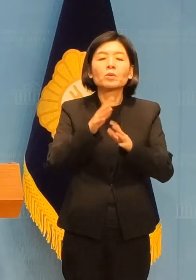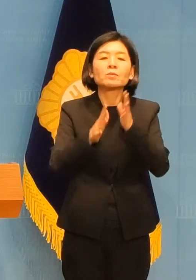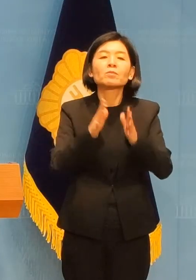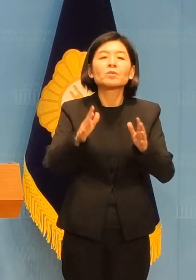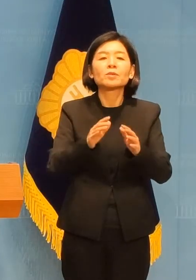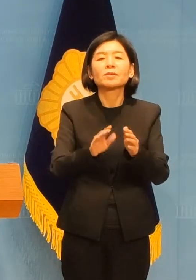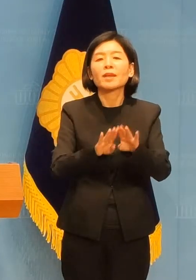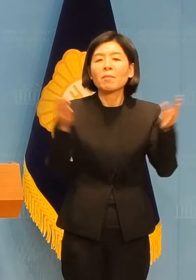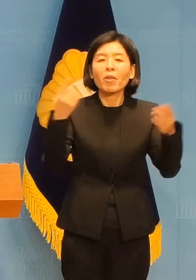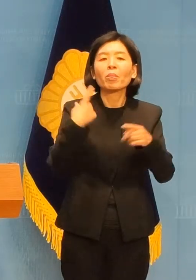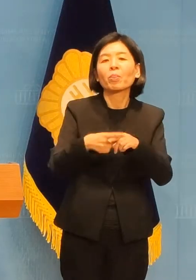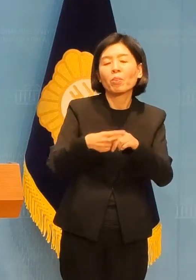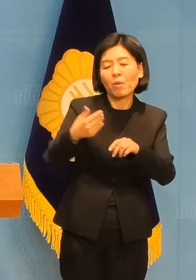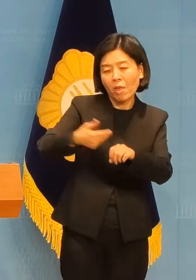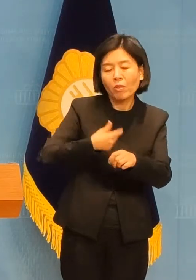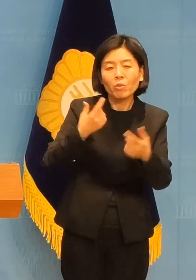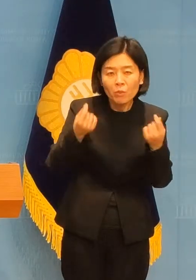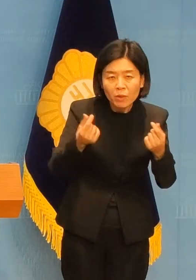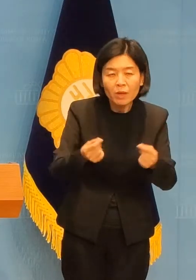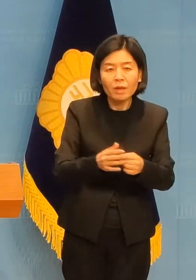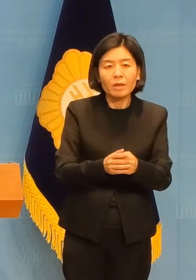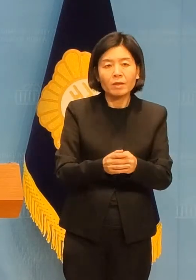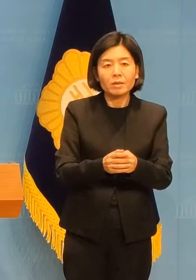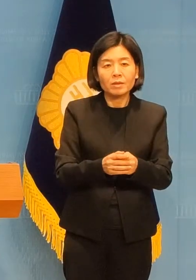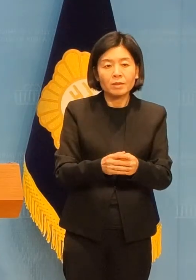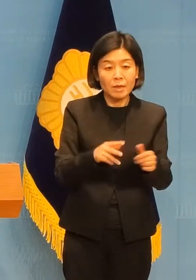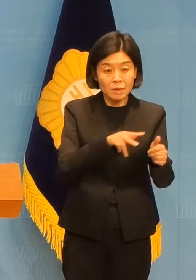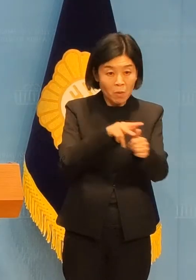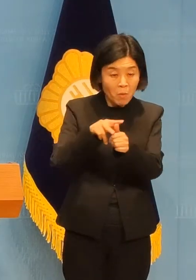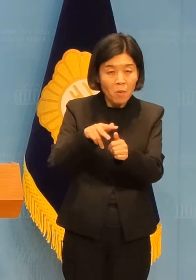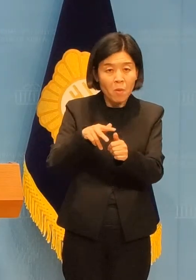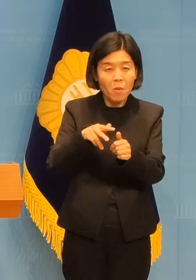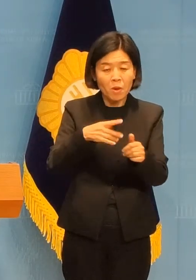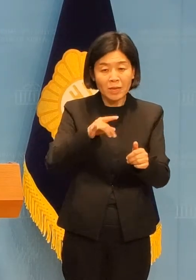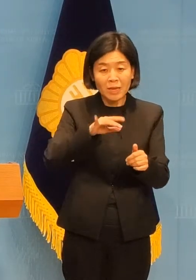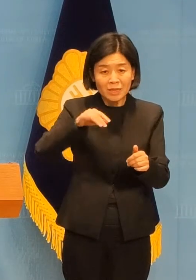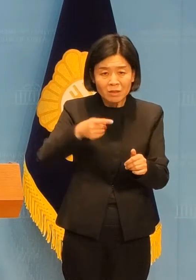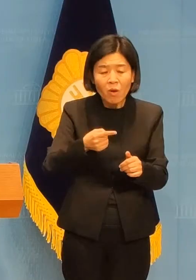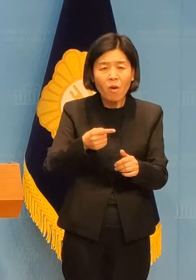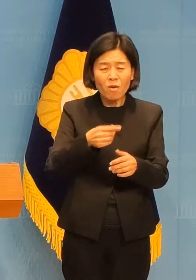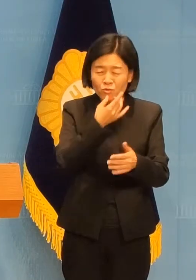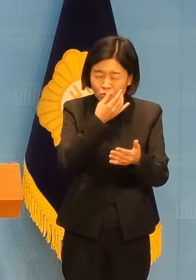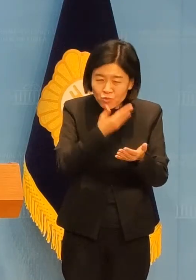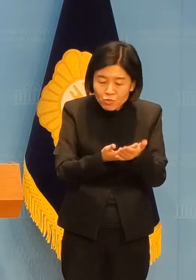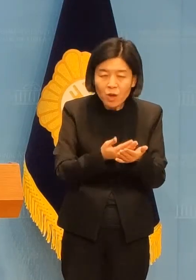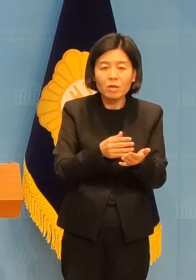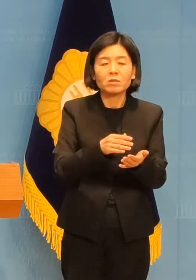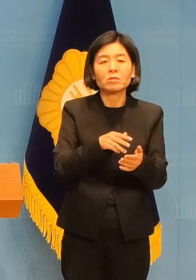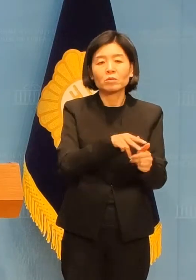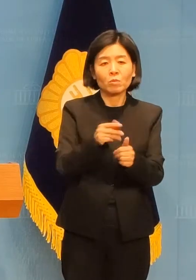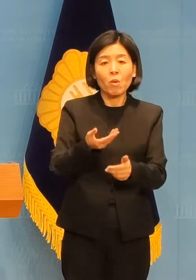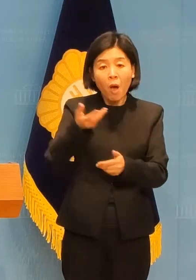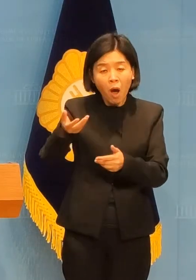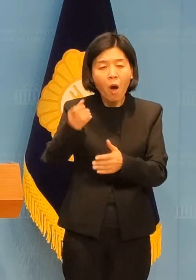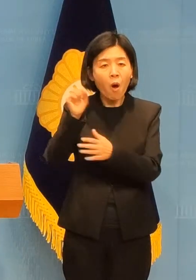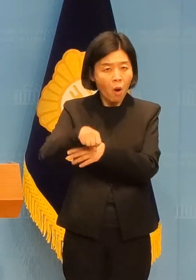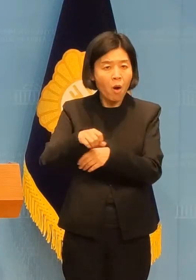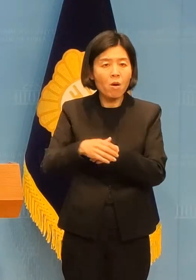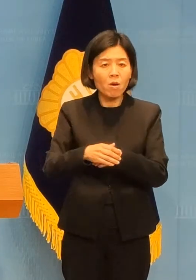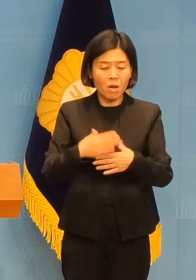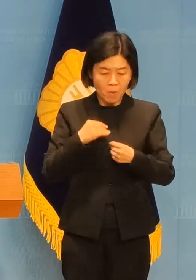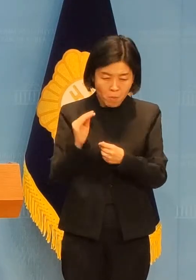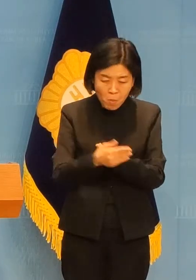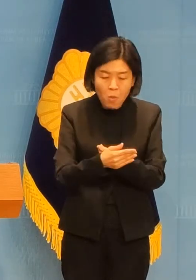등 핵심 데이터의 해외 반출까지 허용해 주었습니다. 안보 분야 역시 충격적입니다.